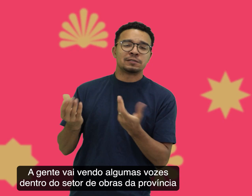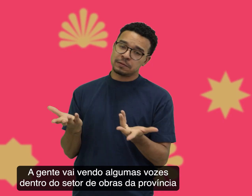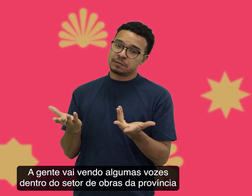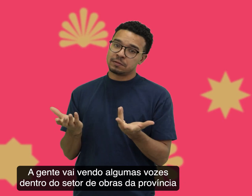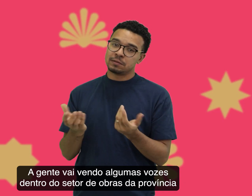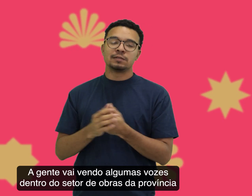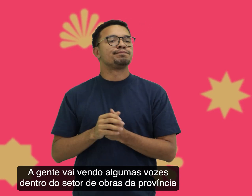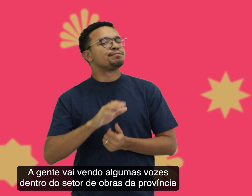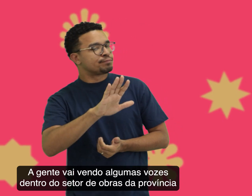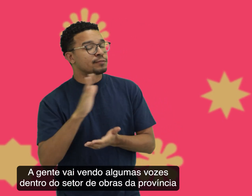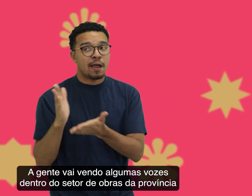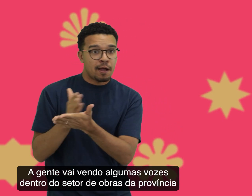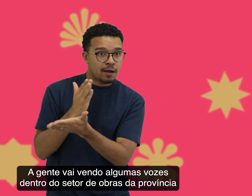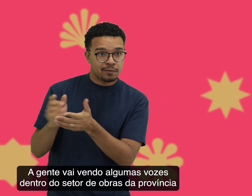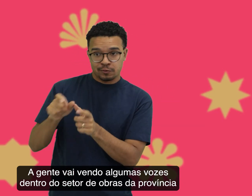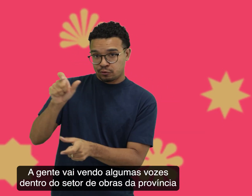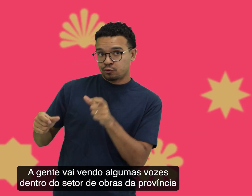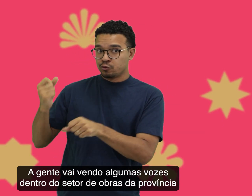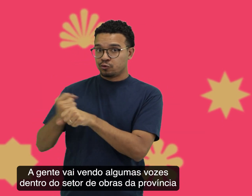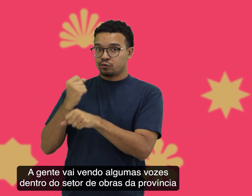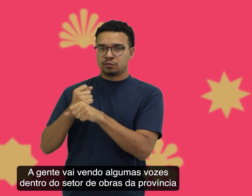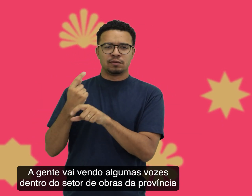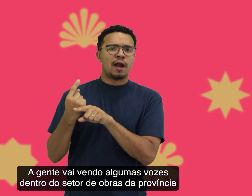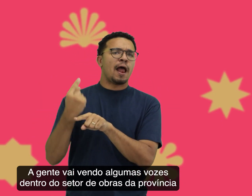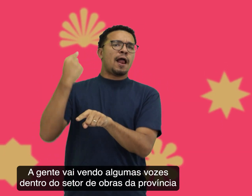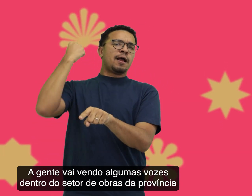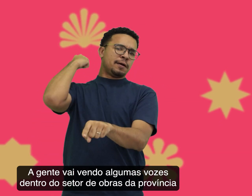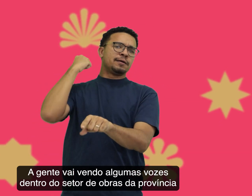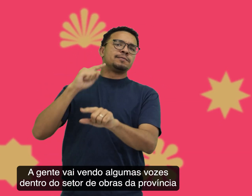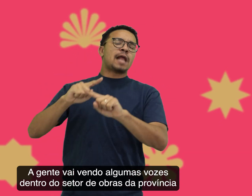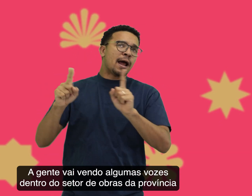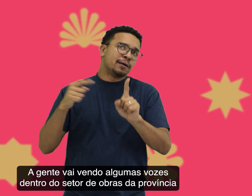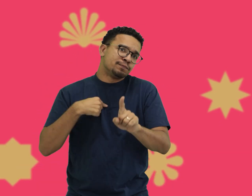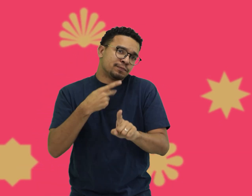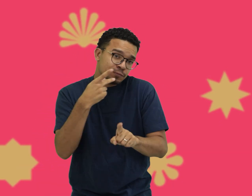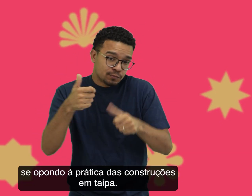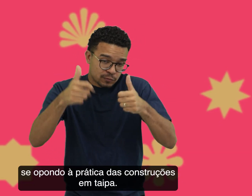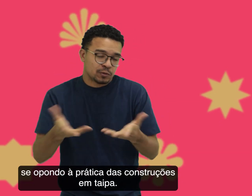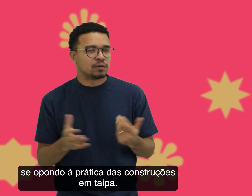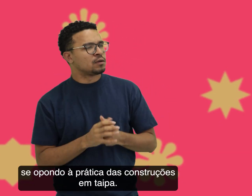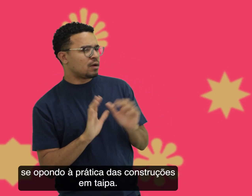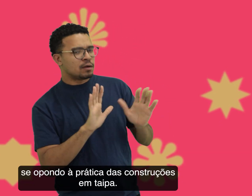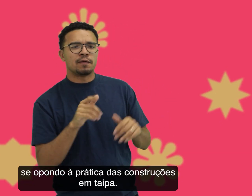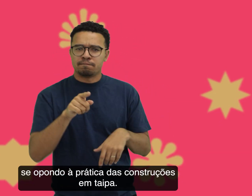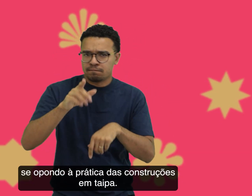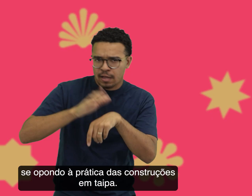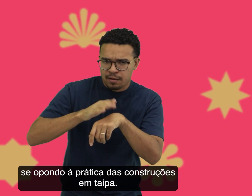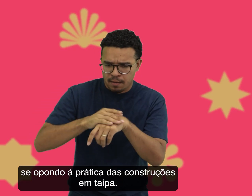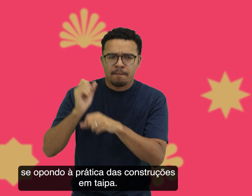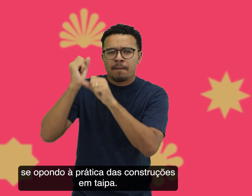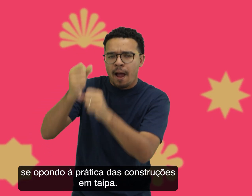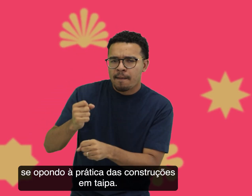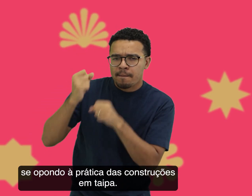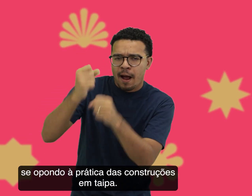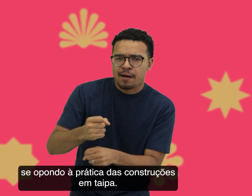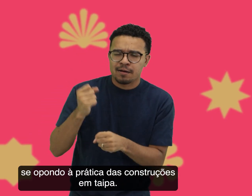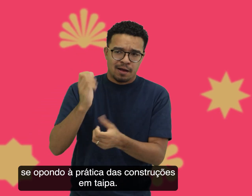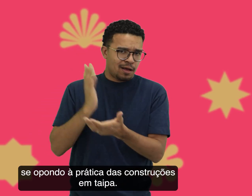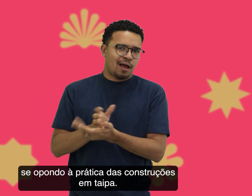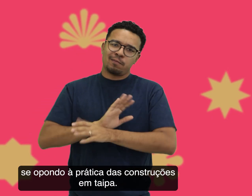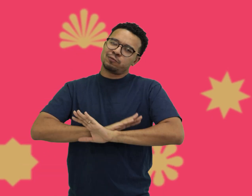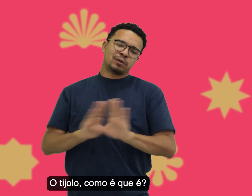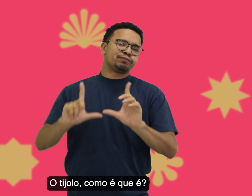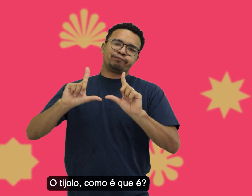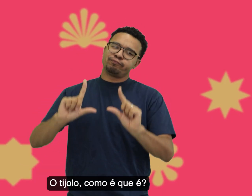a qualidade técnica. A gente vai vendo algumas vozes dentro do setor de obras, né, da província, se opondo à prática